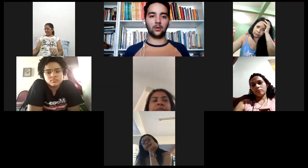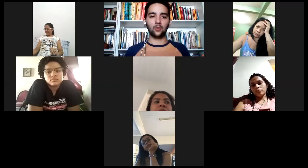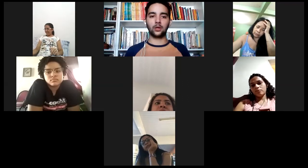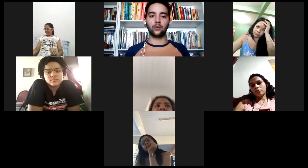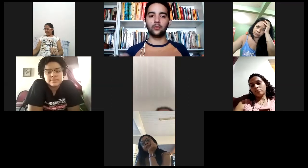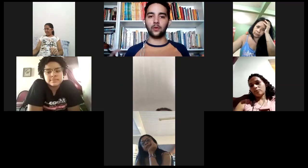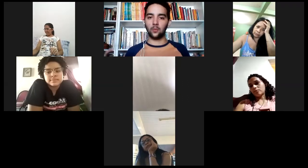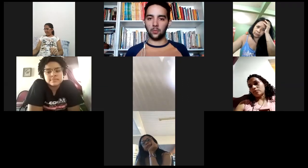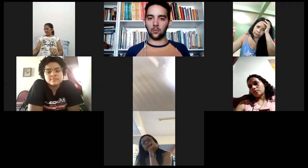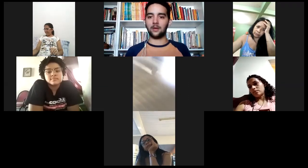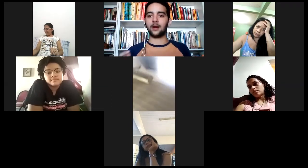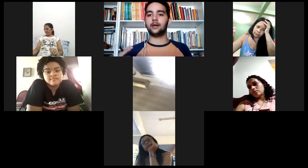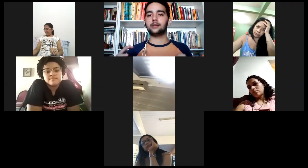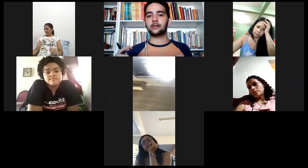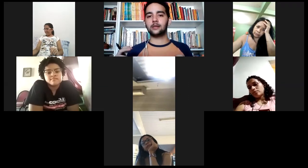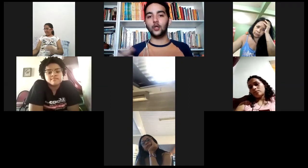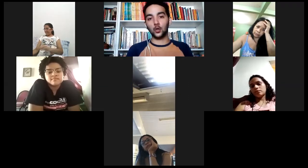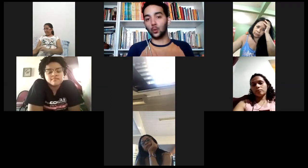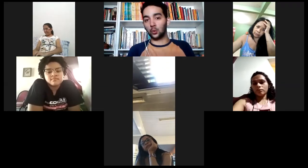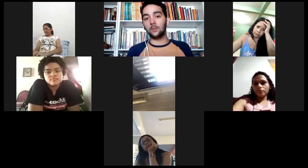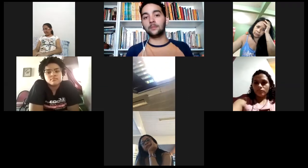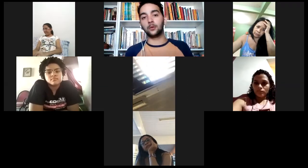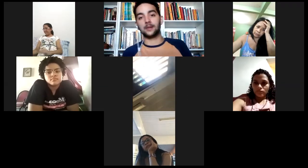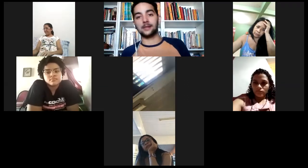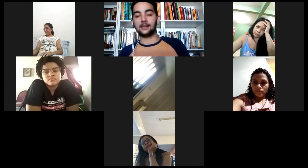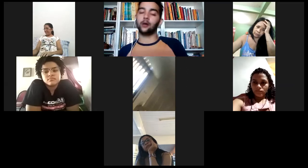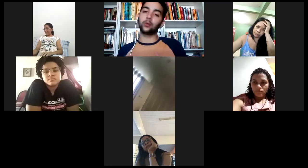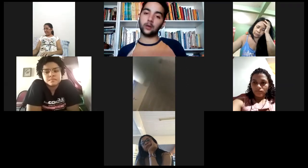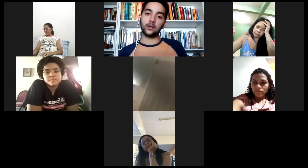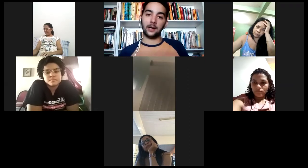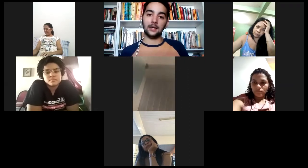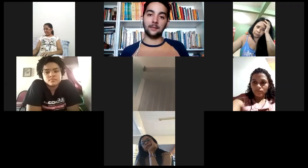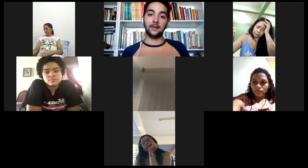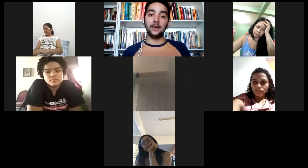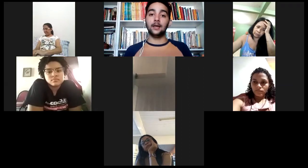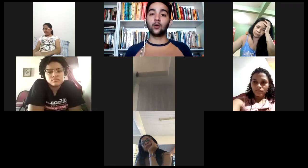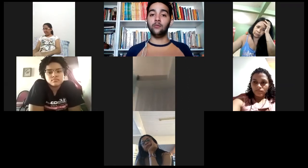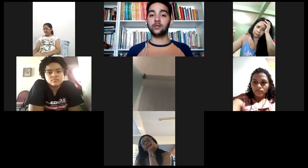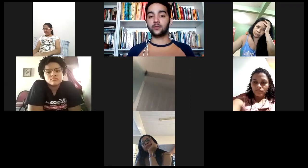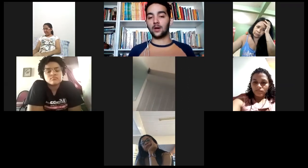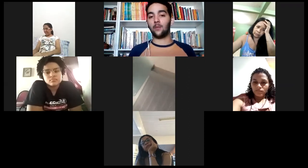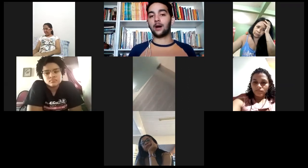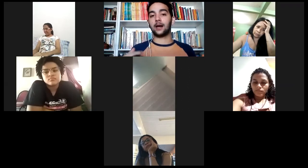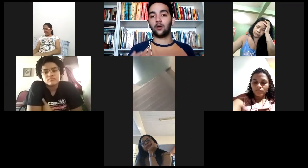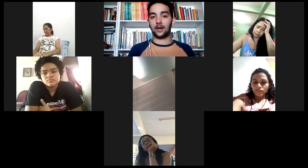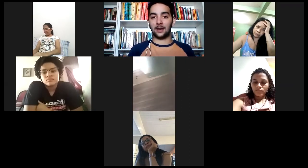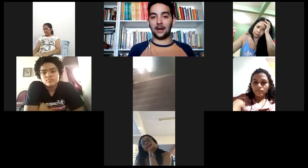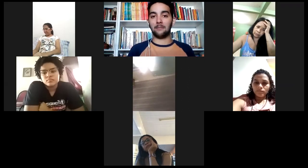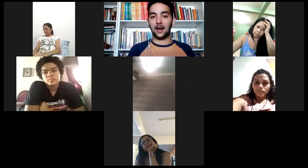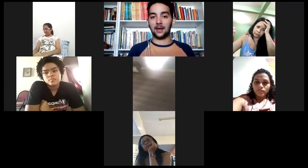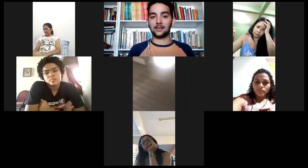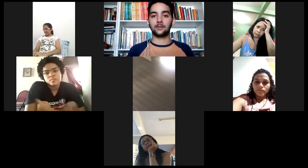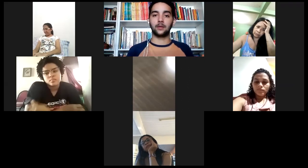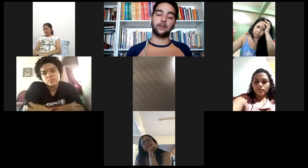meio que o conteúdo fica um pouco mais enxuto no presencial do que quando é aqui. E como vocês vão ganhar uma carga horária